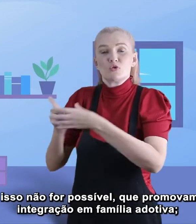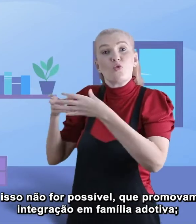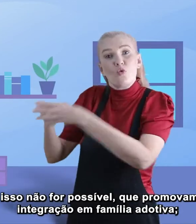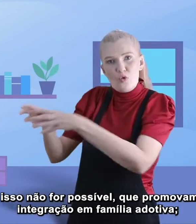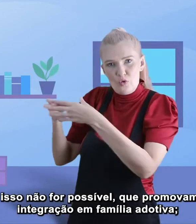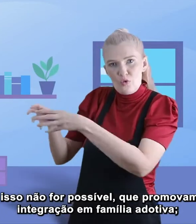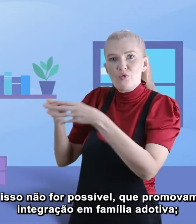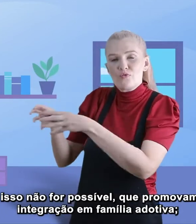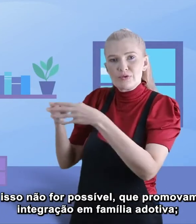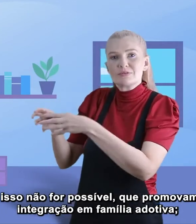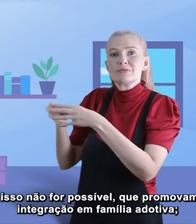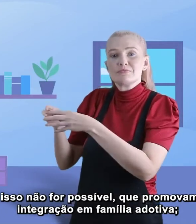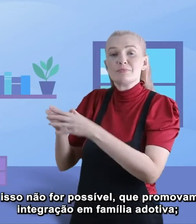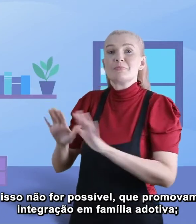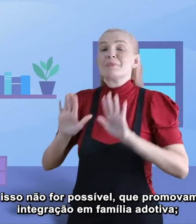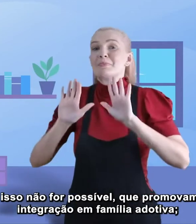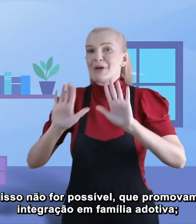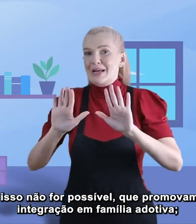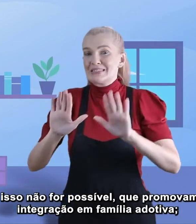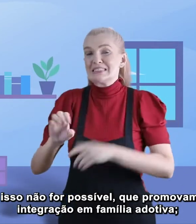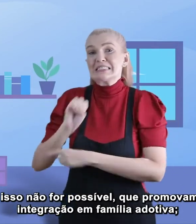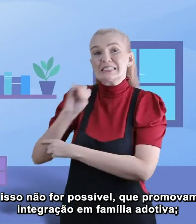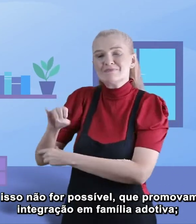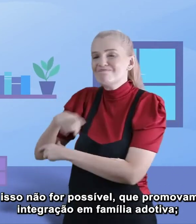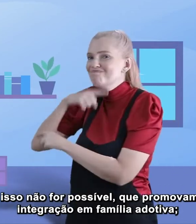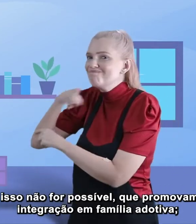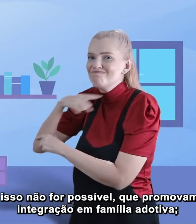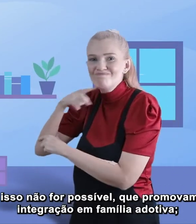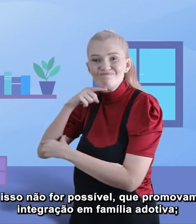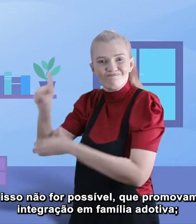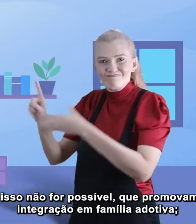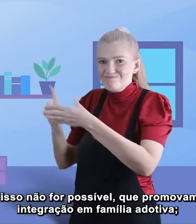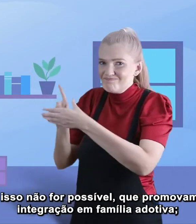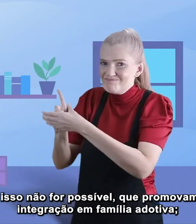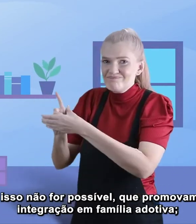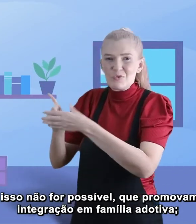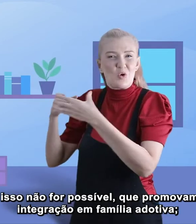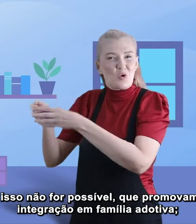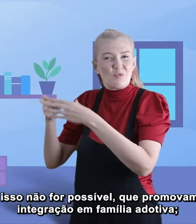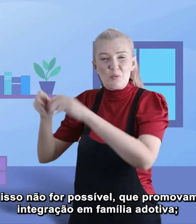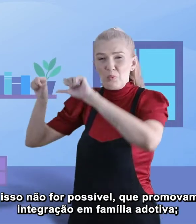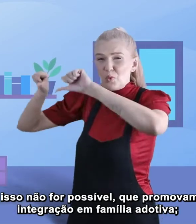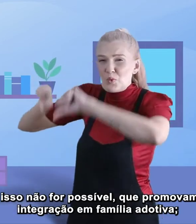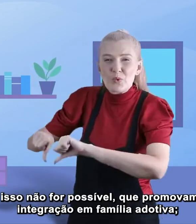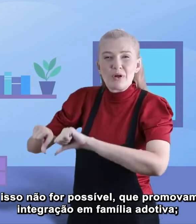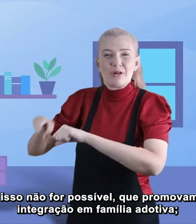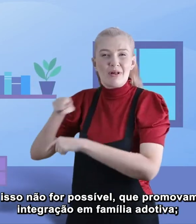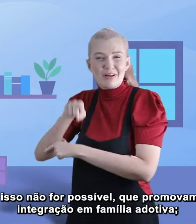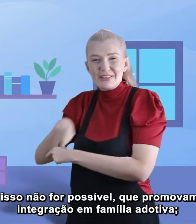for possível, que promovam a sua integração em família adotiva.